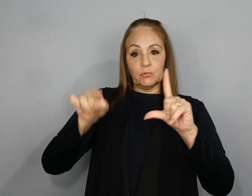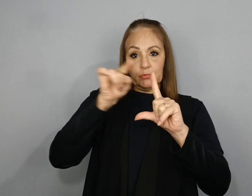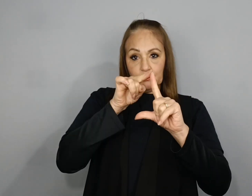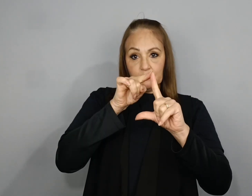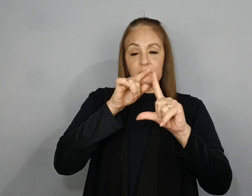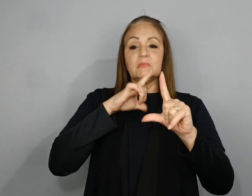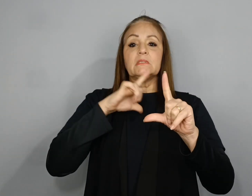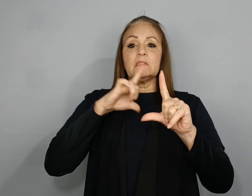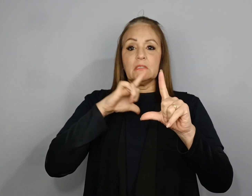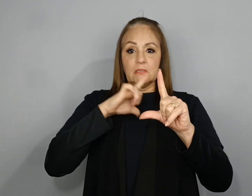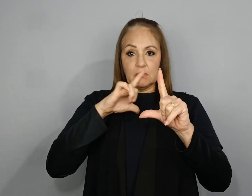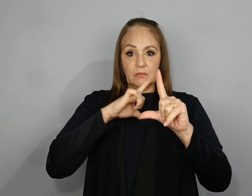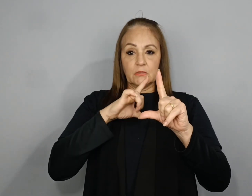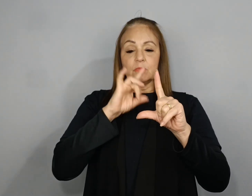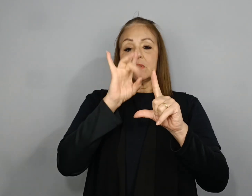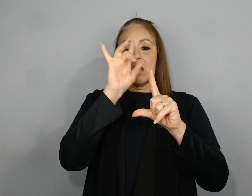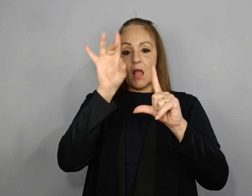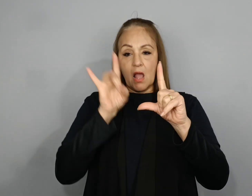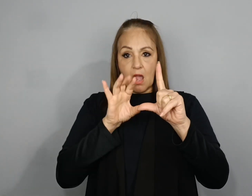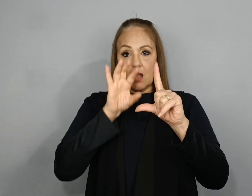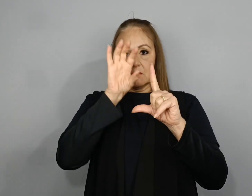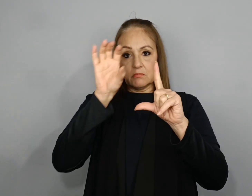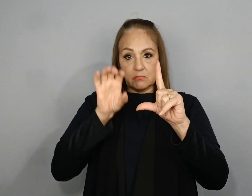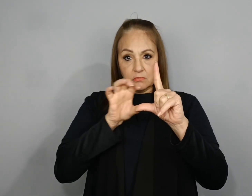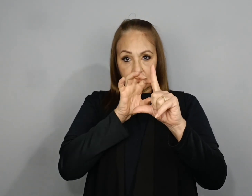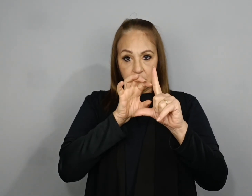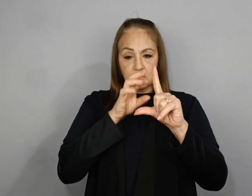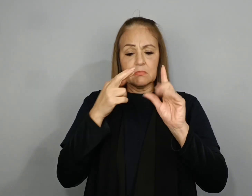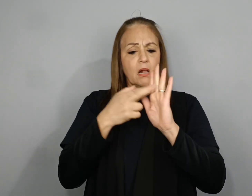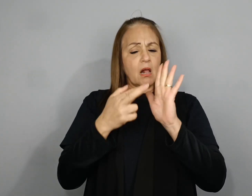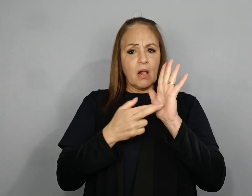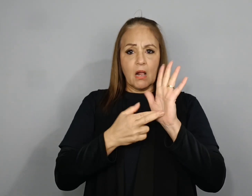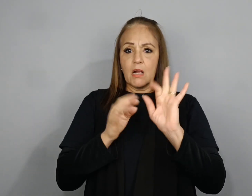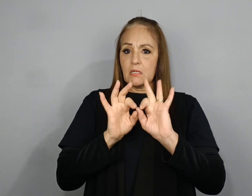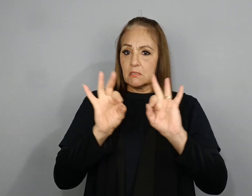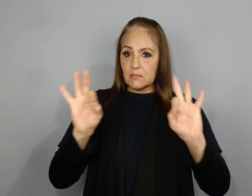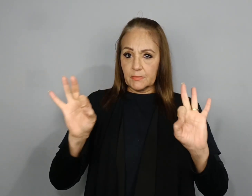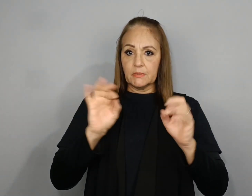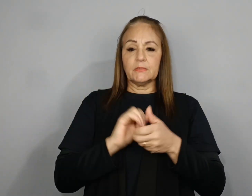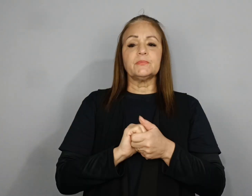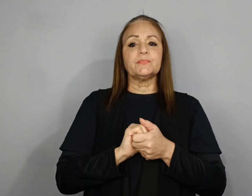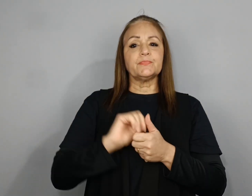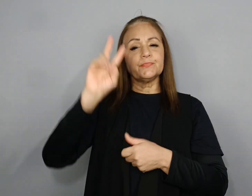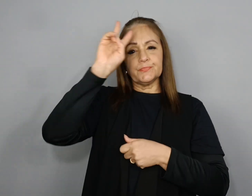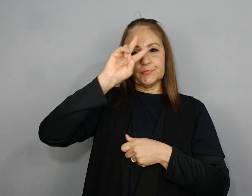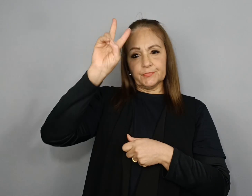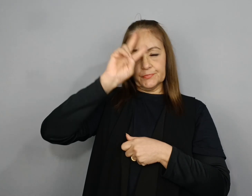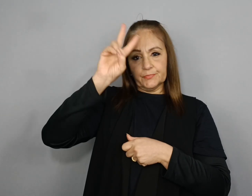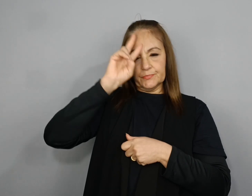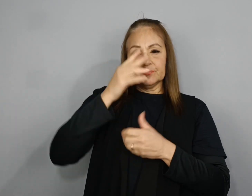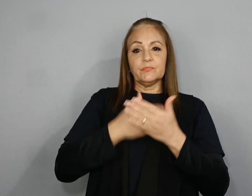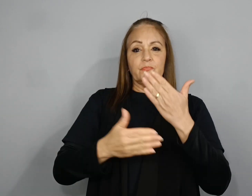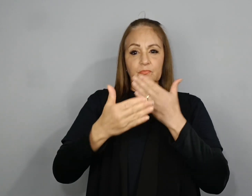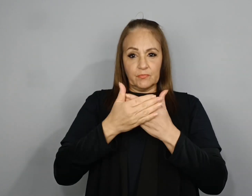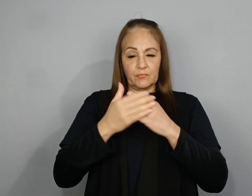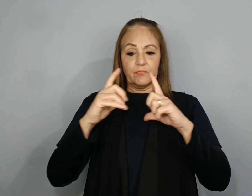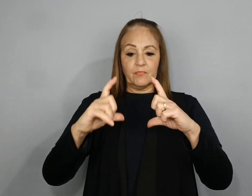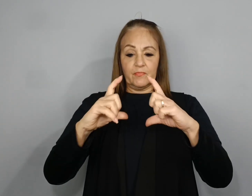Obtemos cada setor por meio de uma regra simples, lembrando que o total da série corresponde a